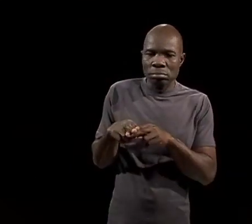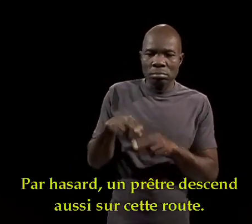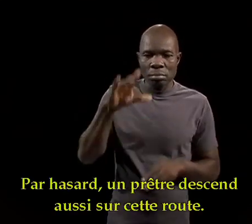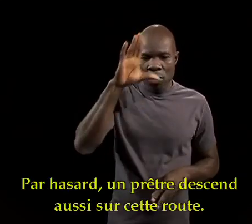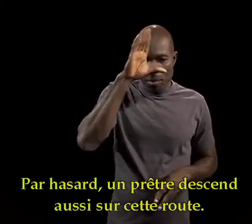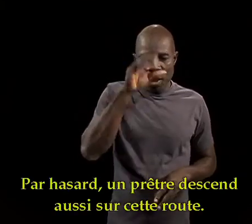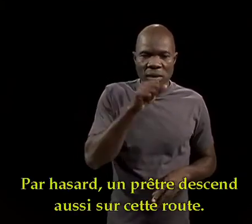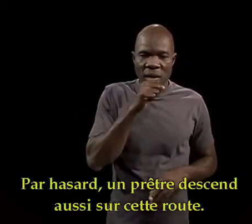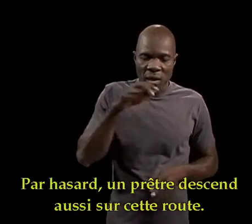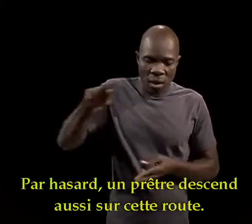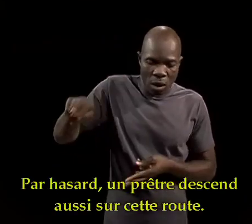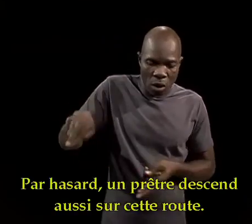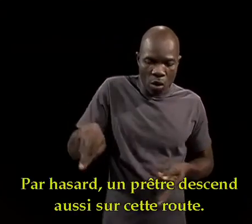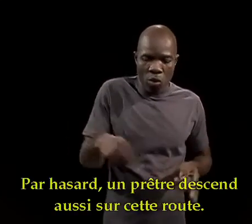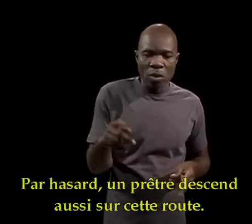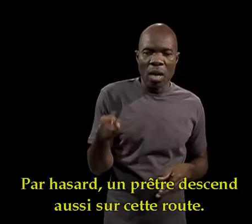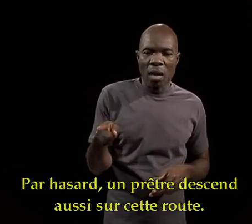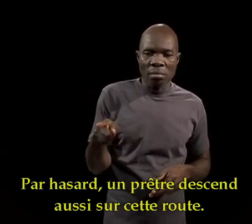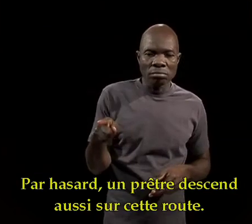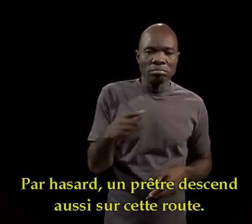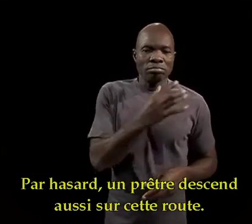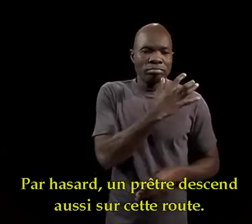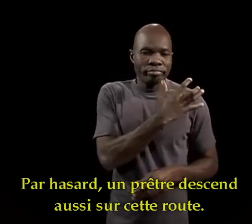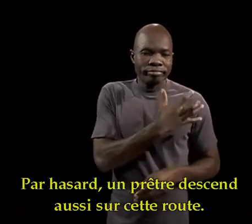Par hasard, un prêtre descend aussi sur cette route.